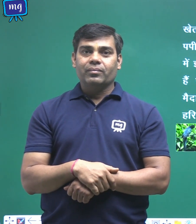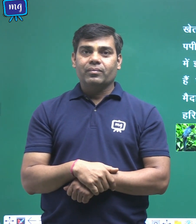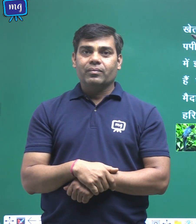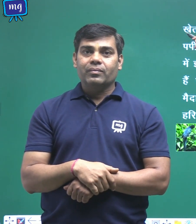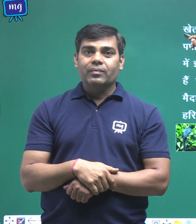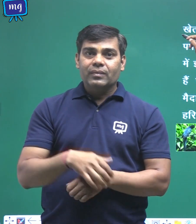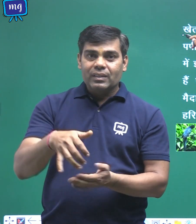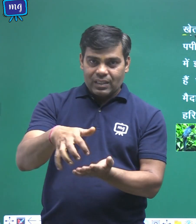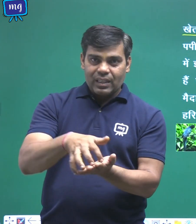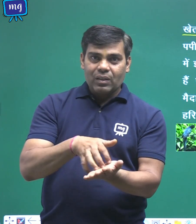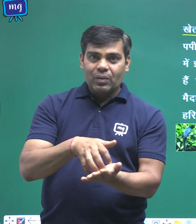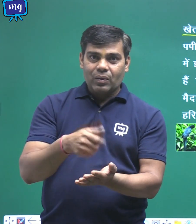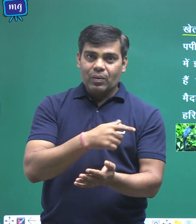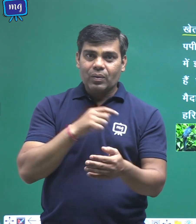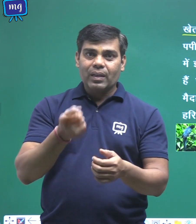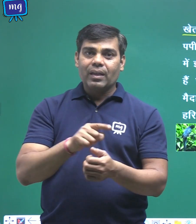खेतों के